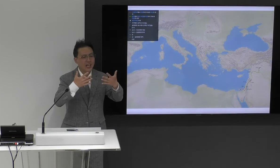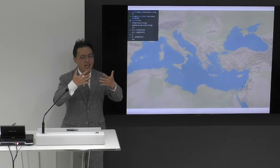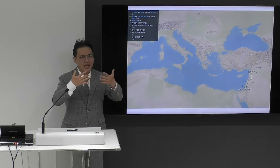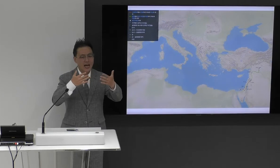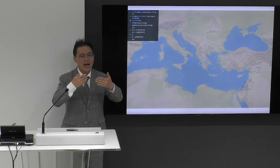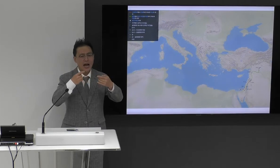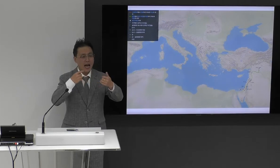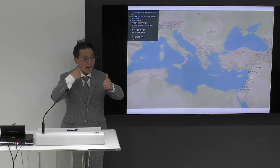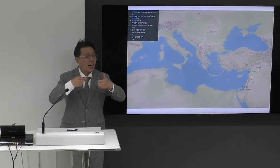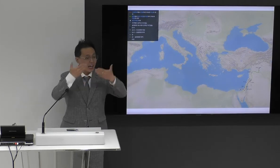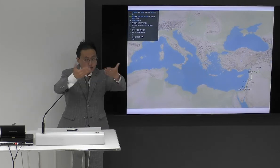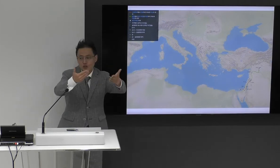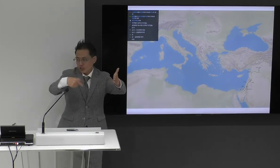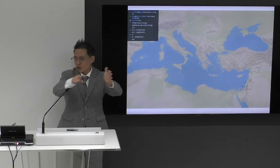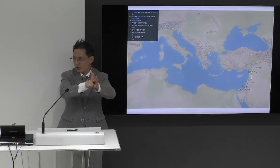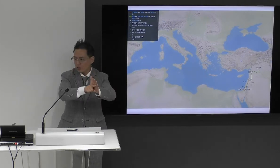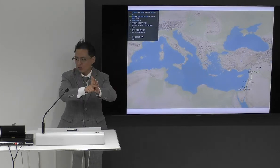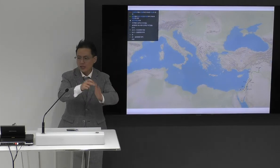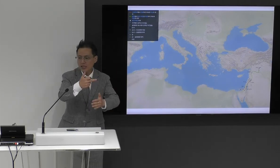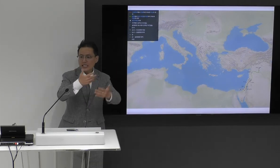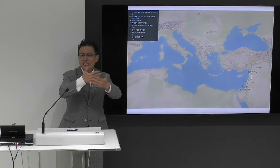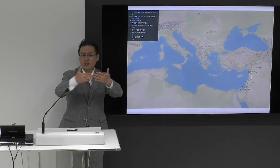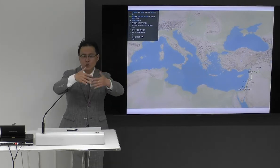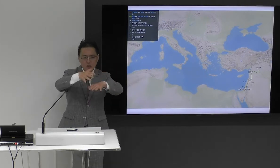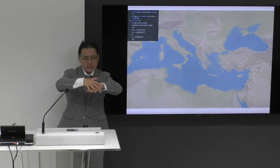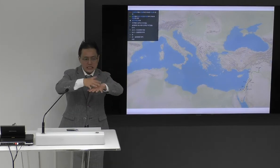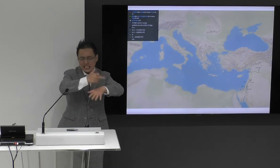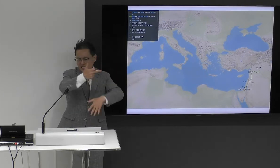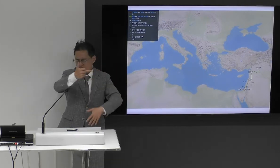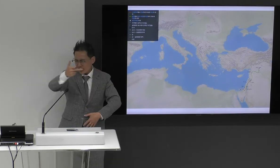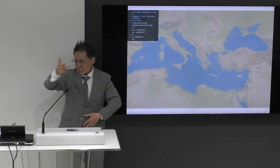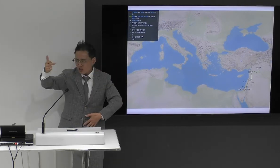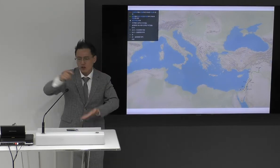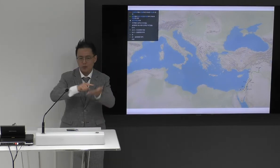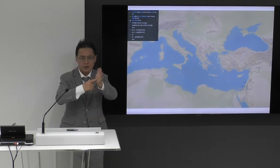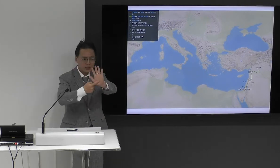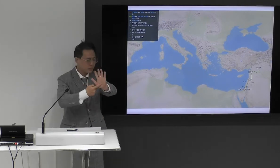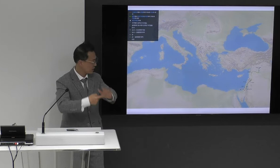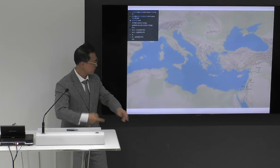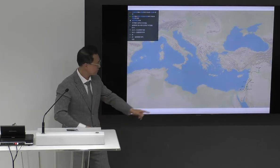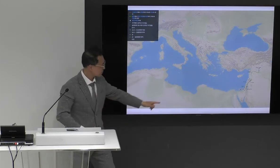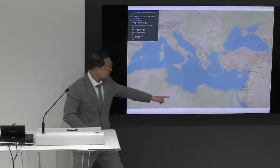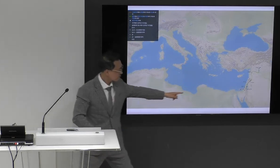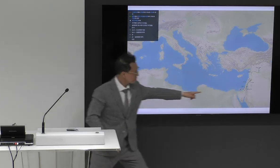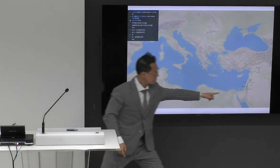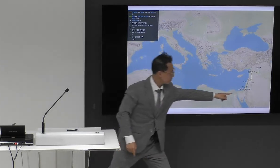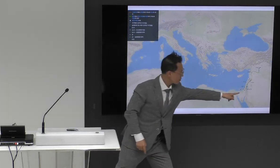확실하게 가르쳐 드리기 위해서 지도를 큰 거를 뽑았습니다.